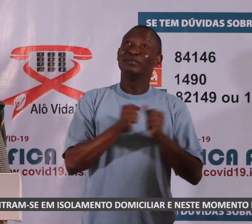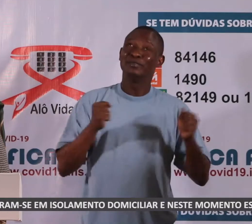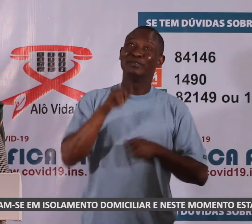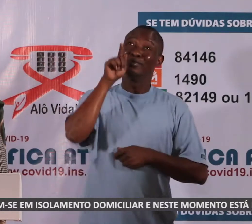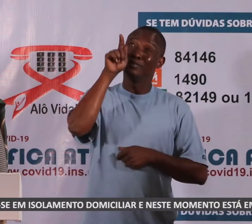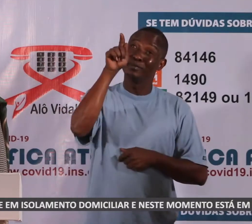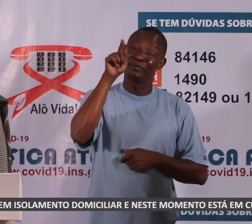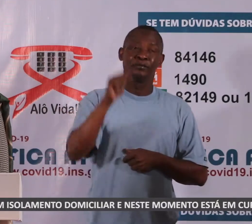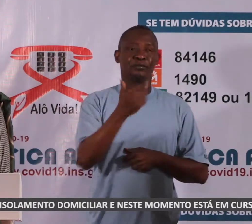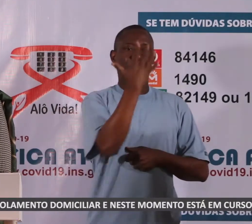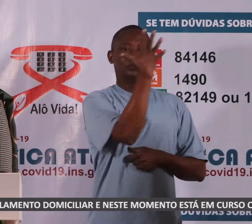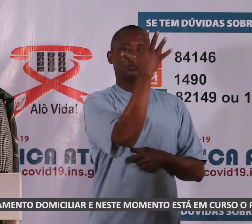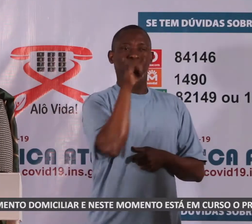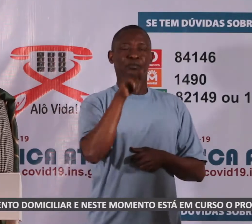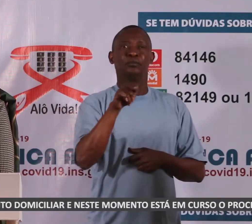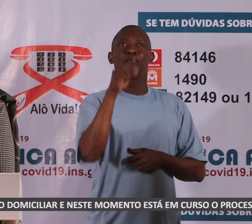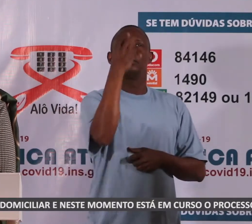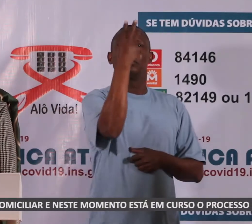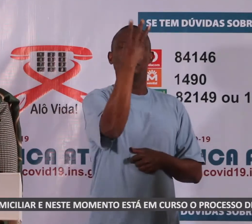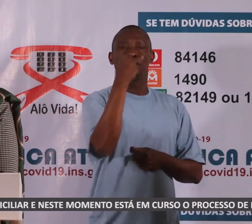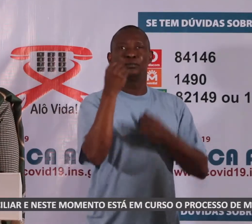5.370 verificaram-se nas últimas 24 horas.